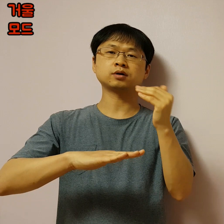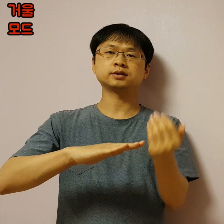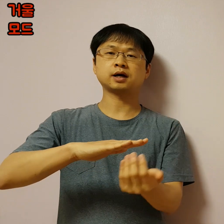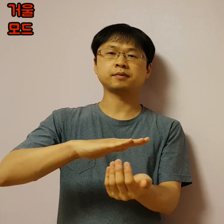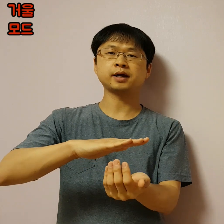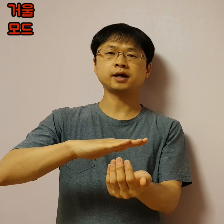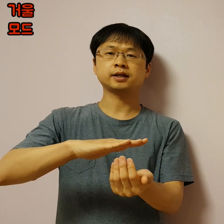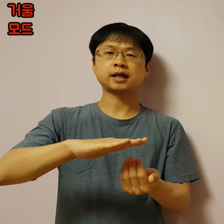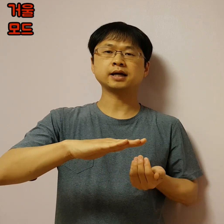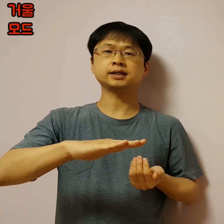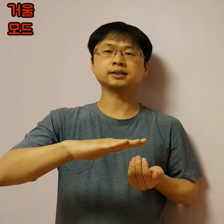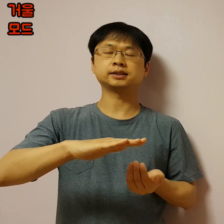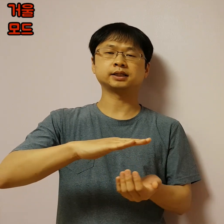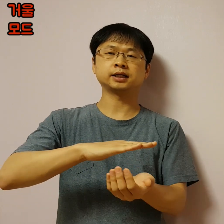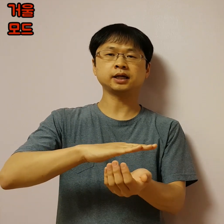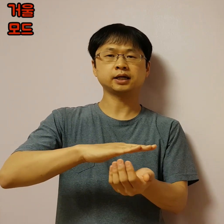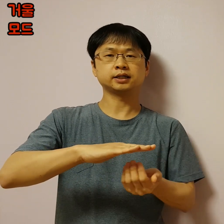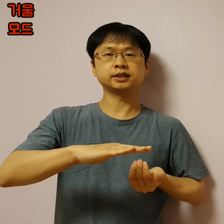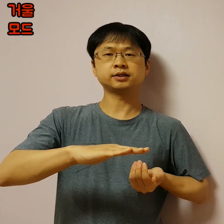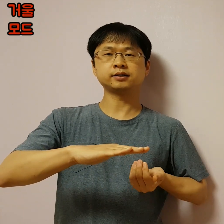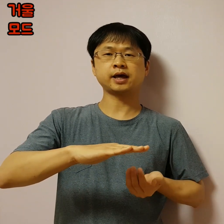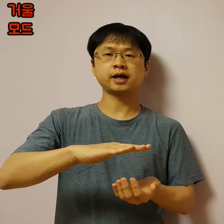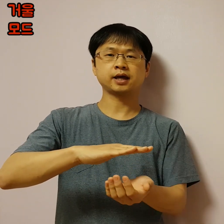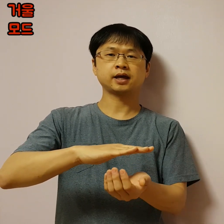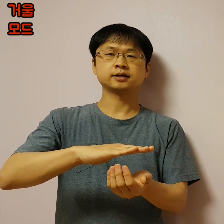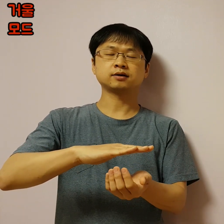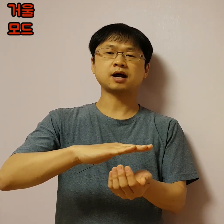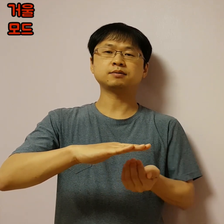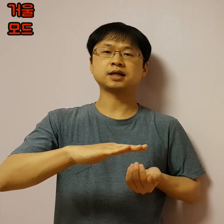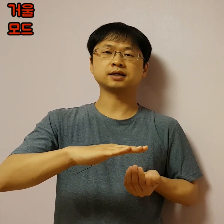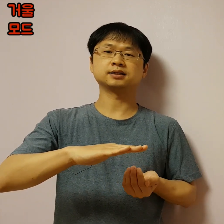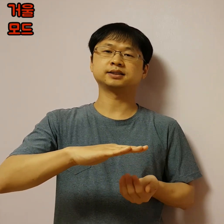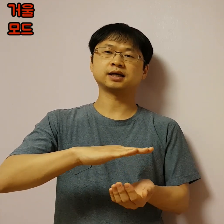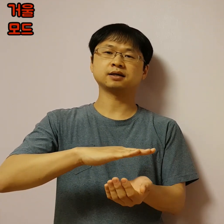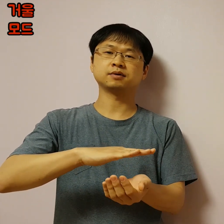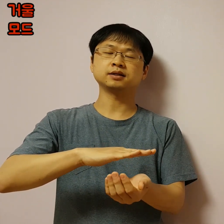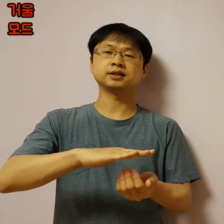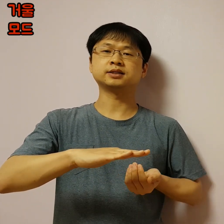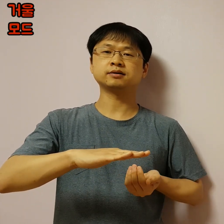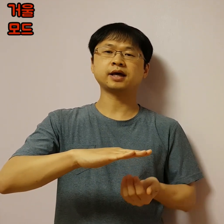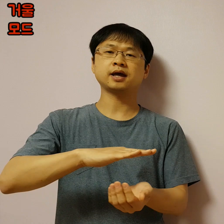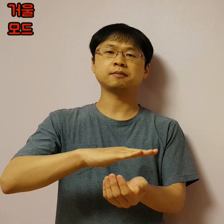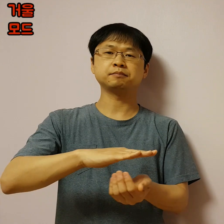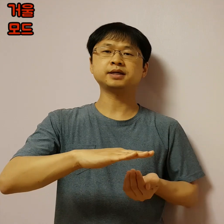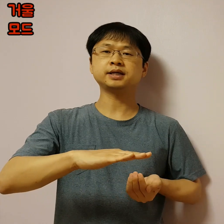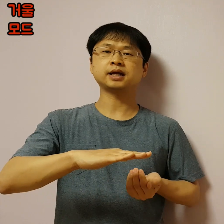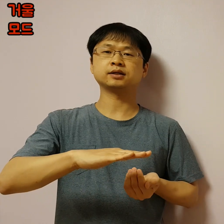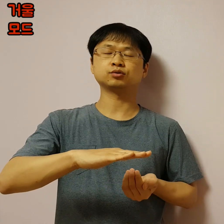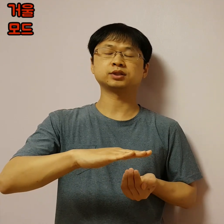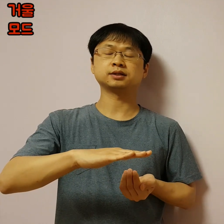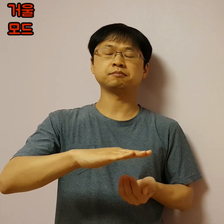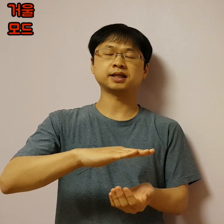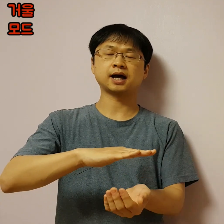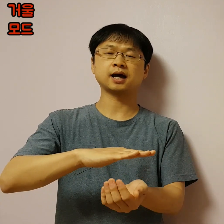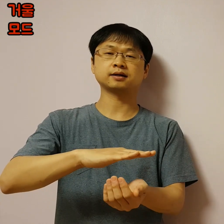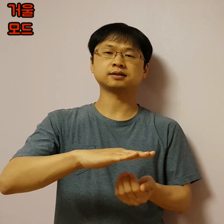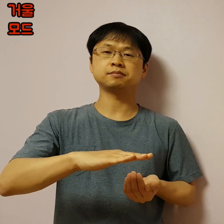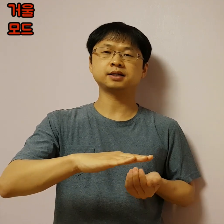꺾은 다음에 당기듯이, 이전에 서랍을 당기듯이 당기면 이전에 미리라는 뜻입니다. 그래서